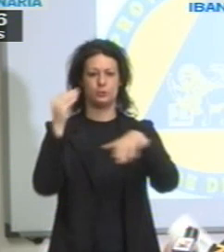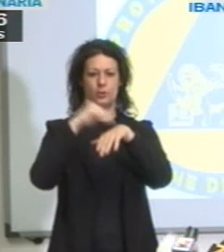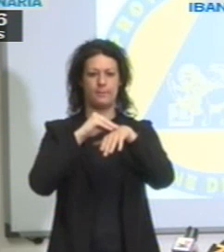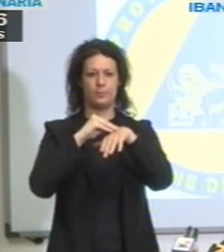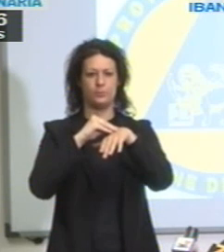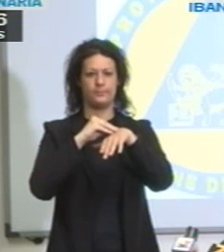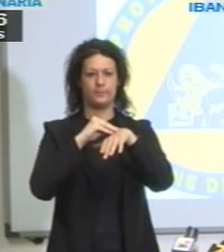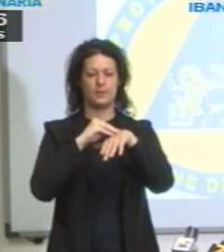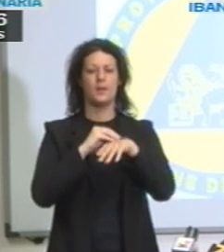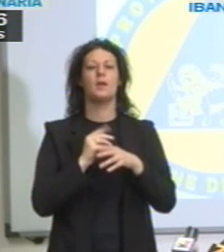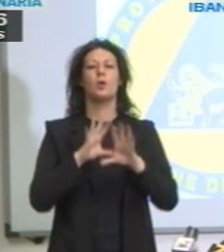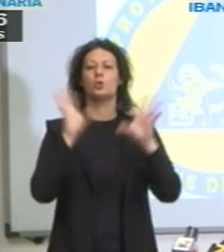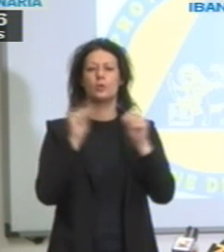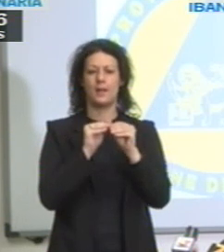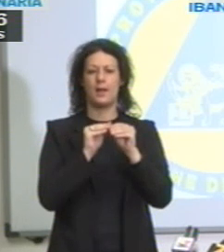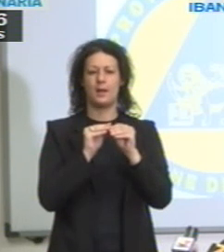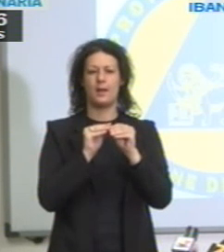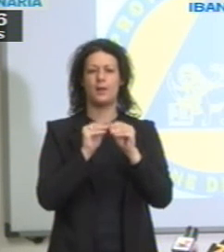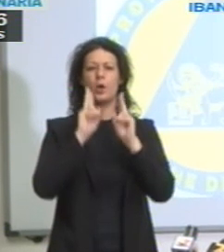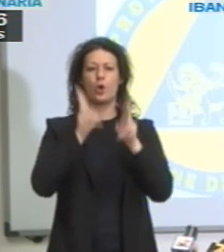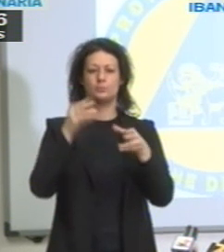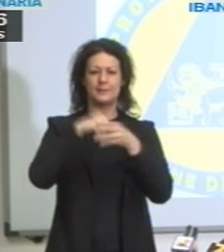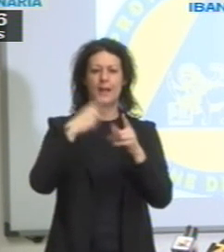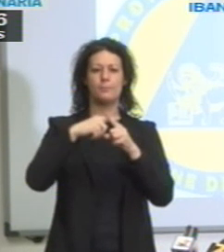e il totale sono